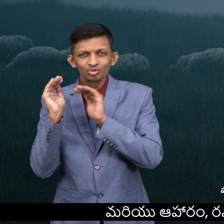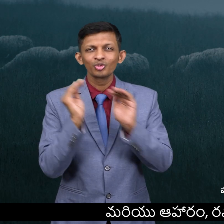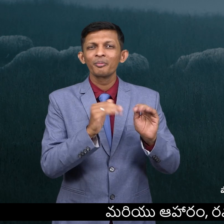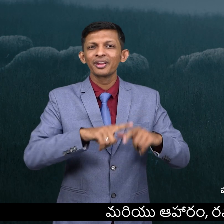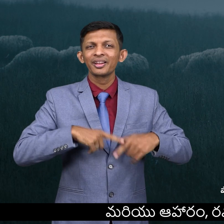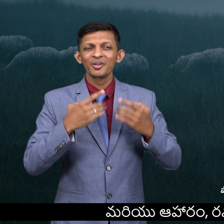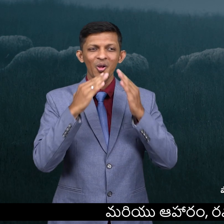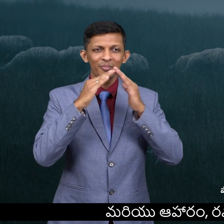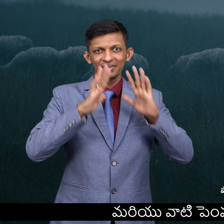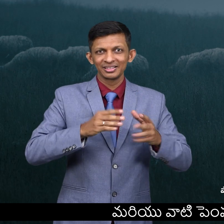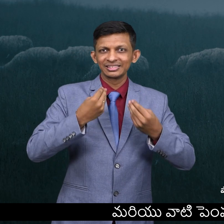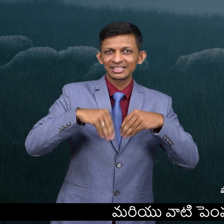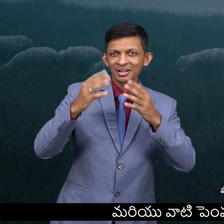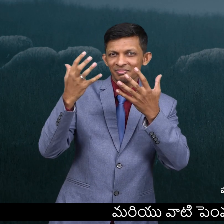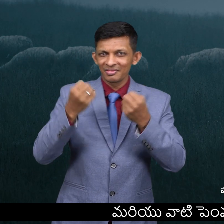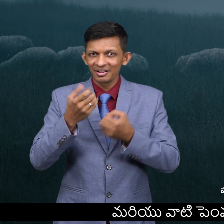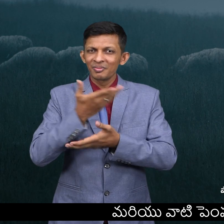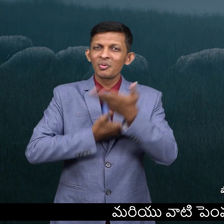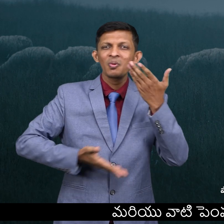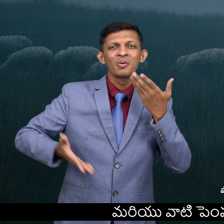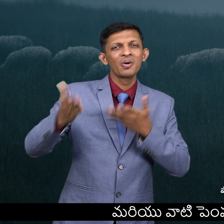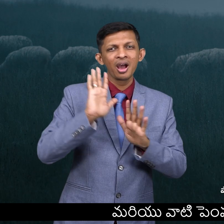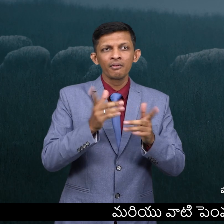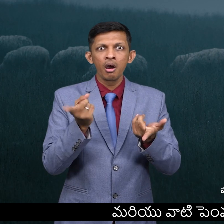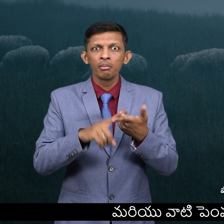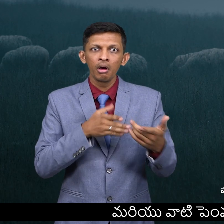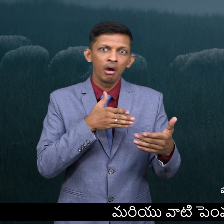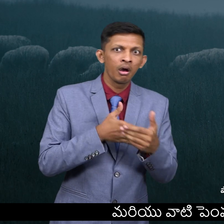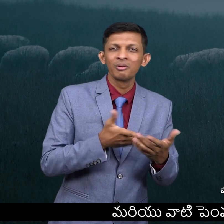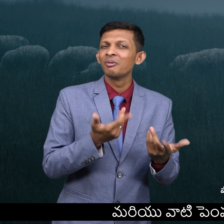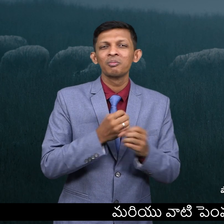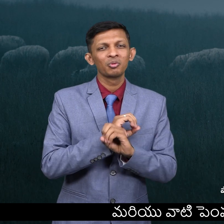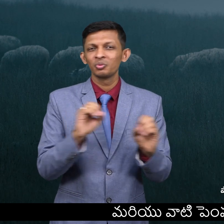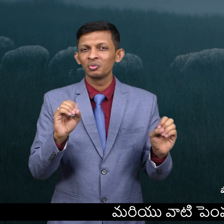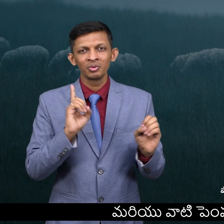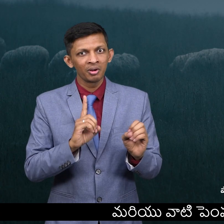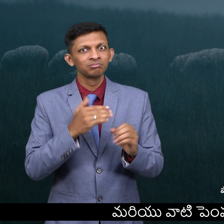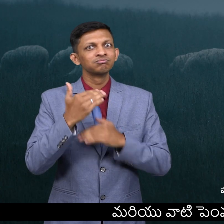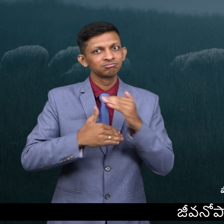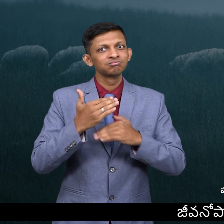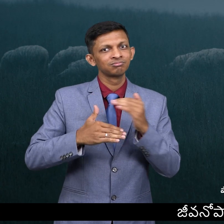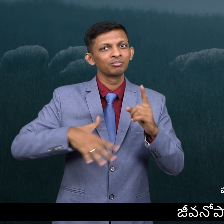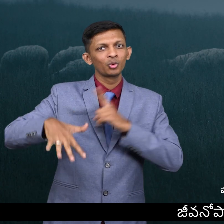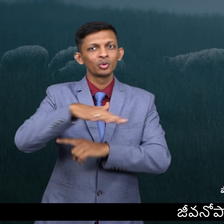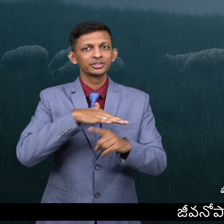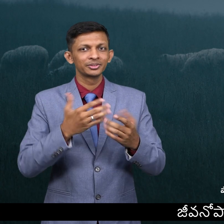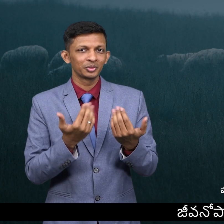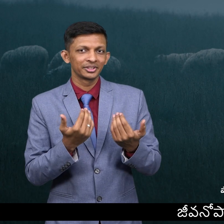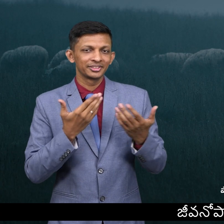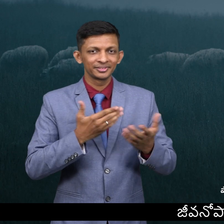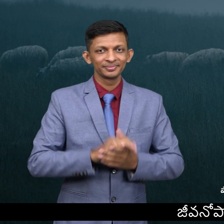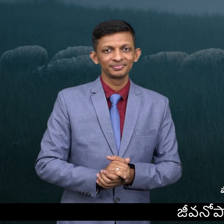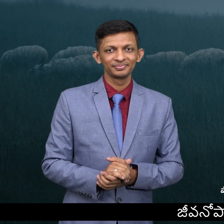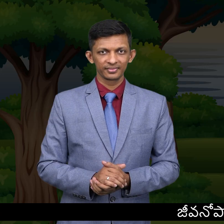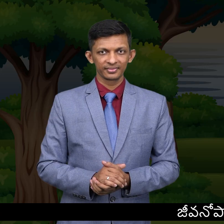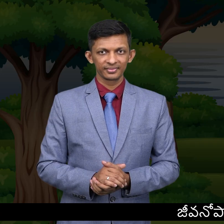ఉన్నిని అందిస్తాయి మరియు వాటి పెంపకంలో అనేక సవాళ్లు ఉన్నప్పటికీ జీవనోపాధికి